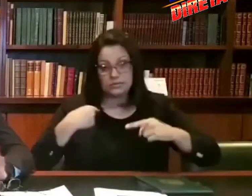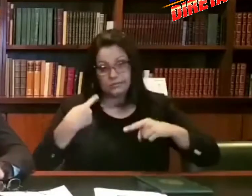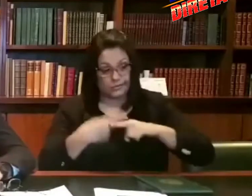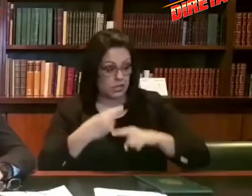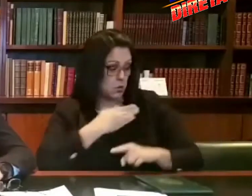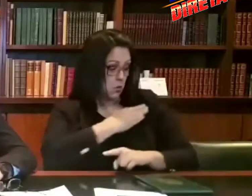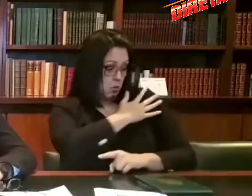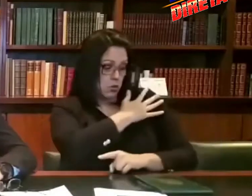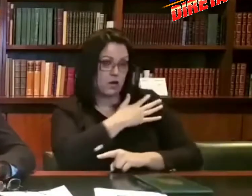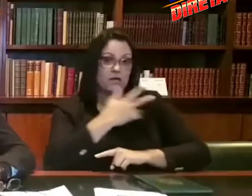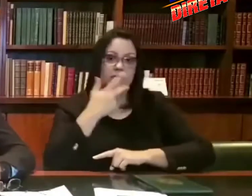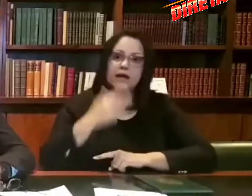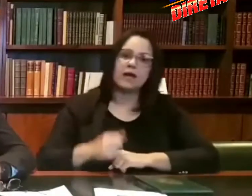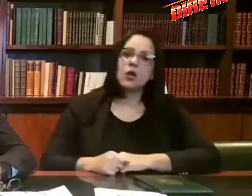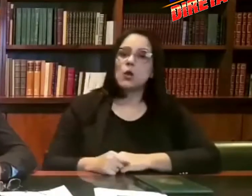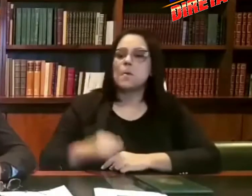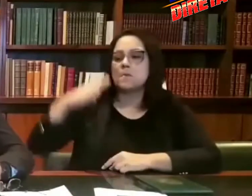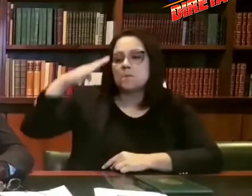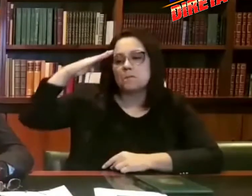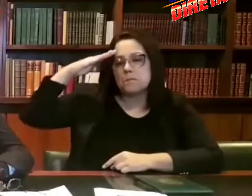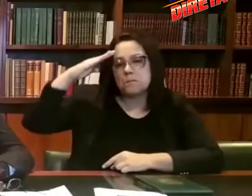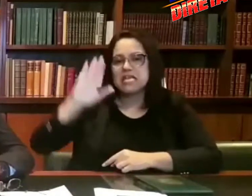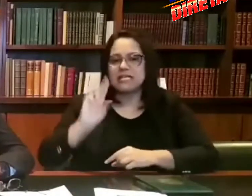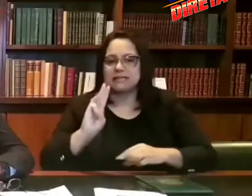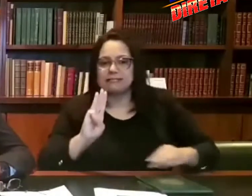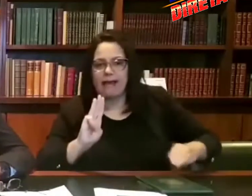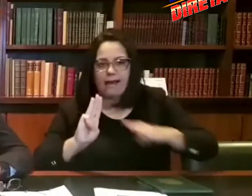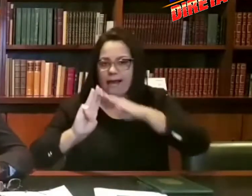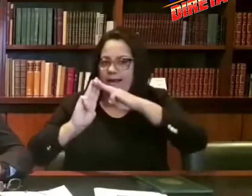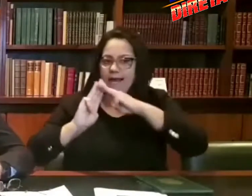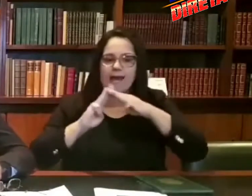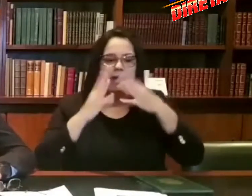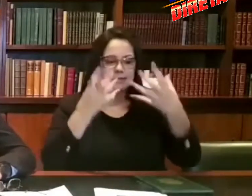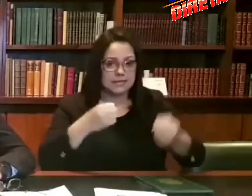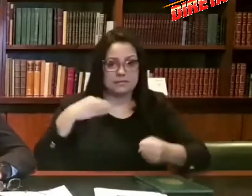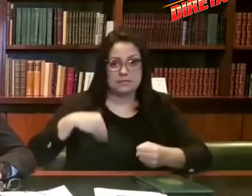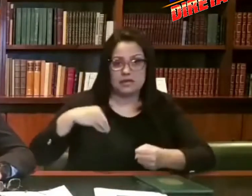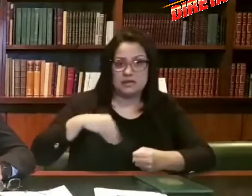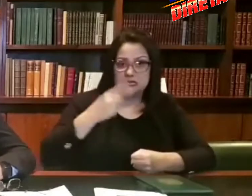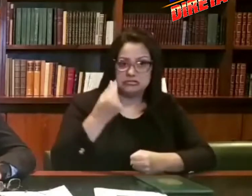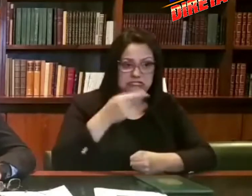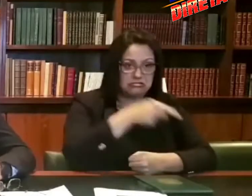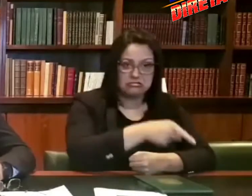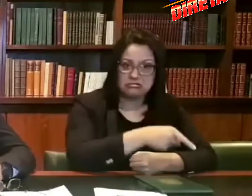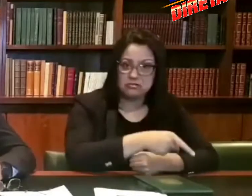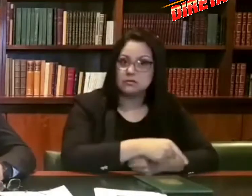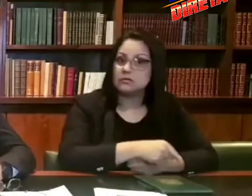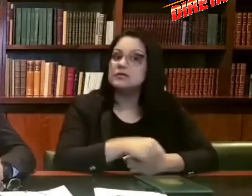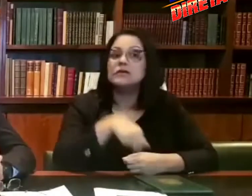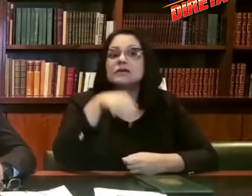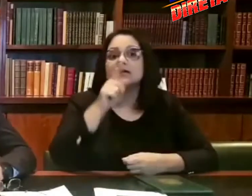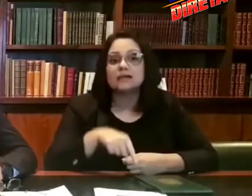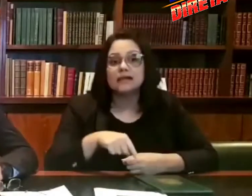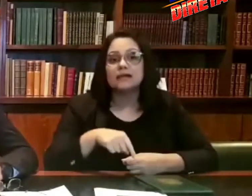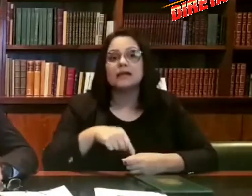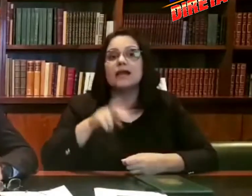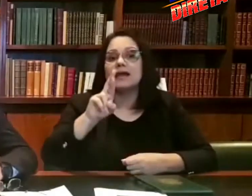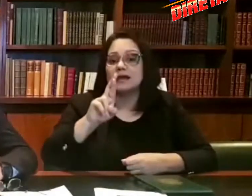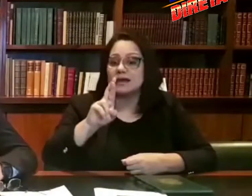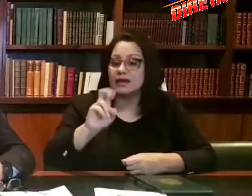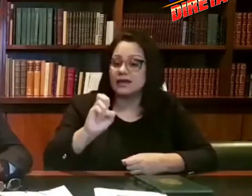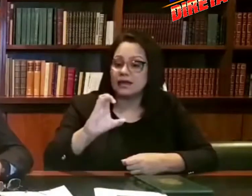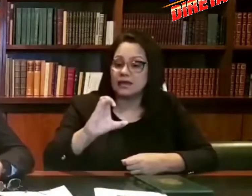os R$ 600. Aí, vamos lá. Quem presta o serviço militar inicial é militar, sim. É o soldado chamado de recruta,